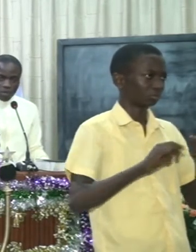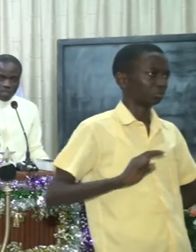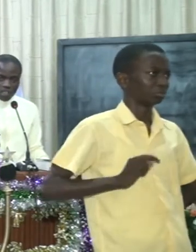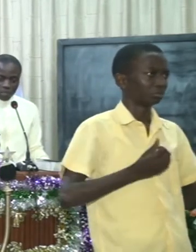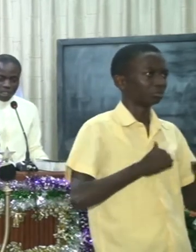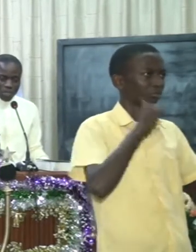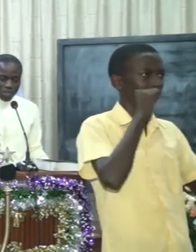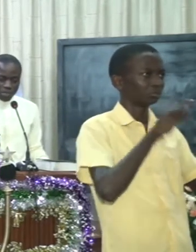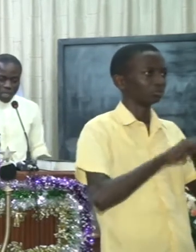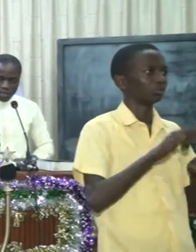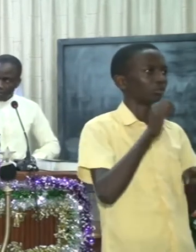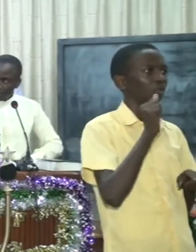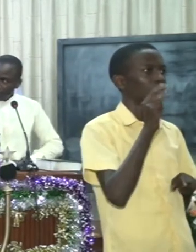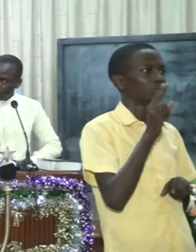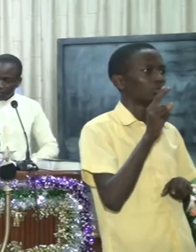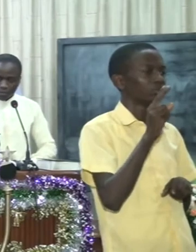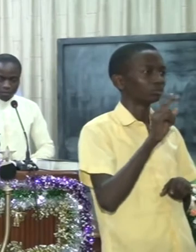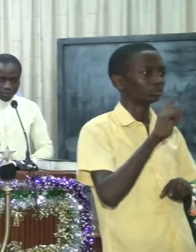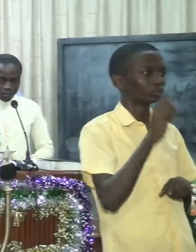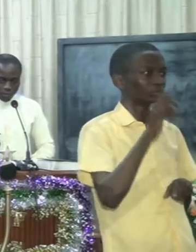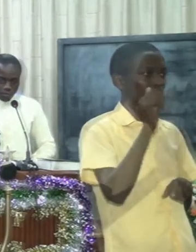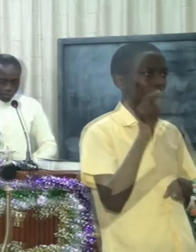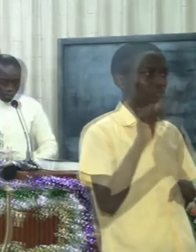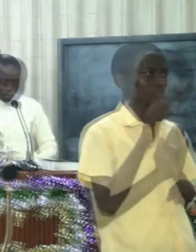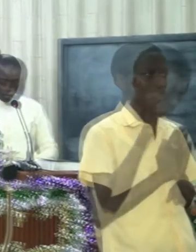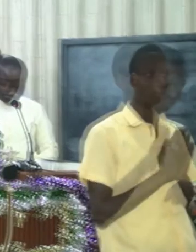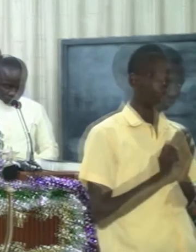Nous allons souvenir de notre sœur Suzanne.